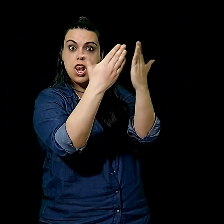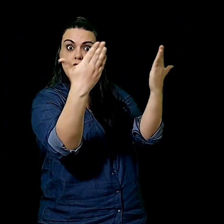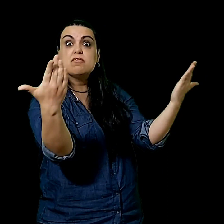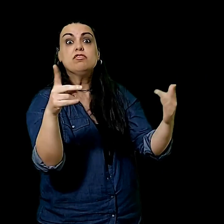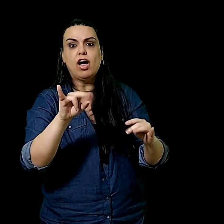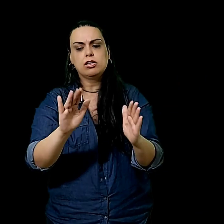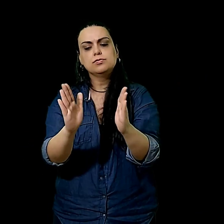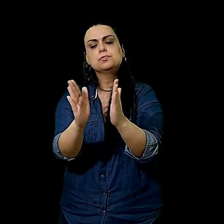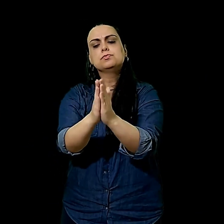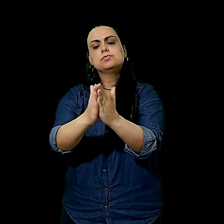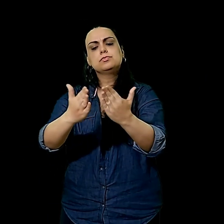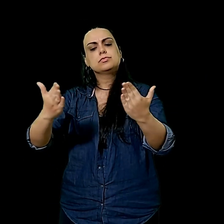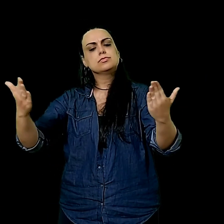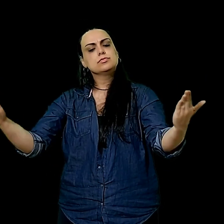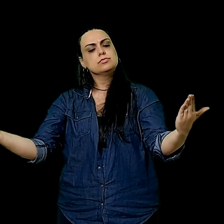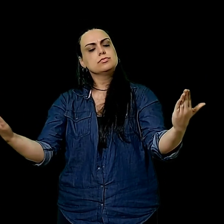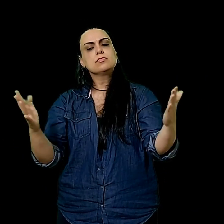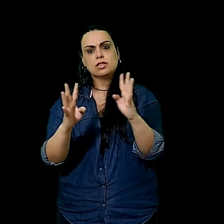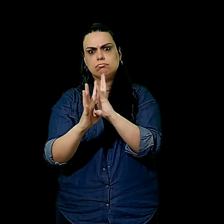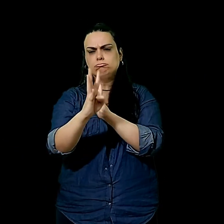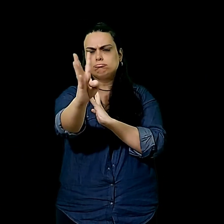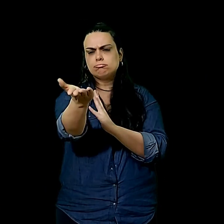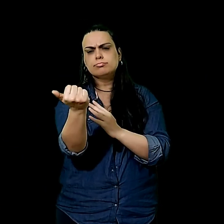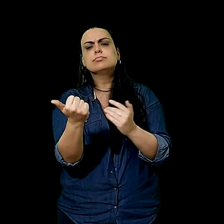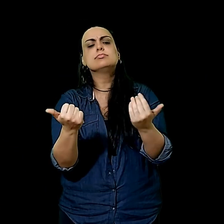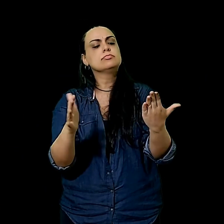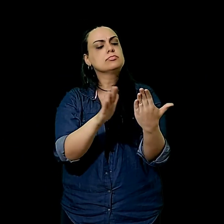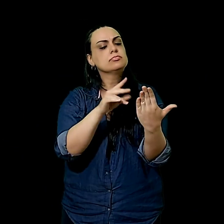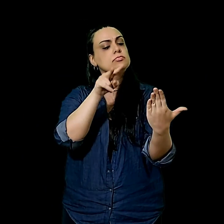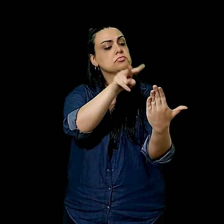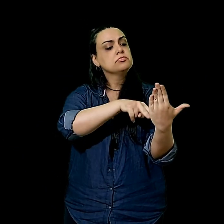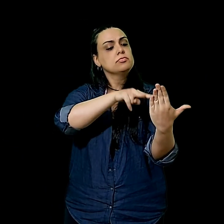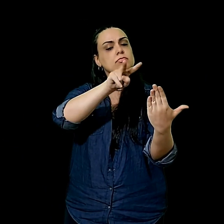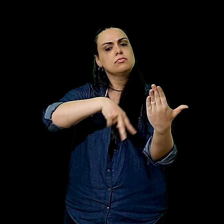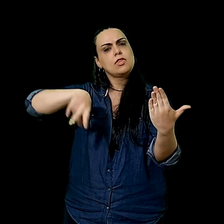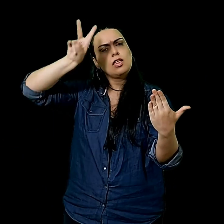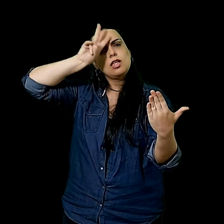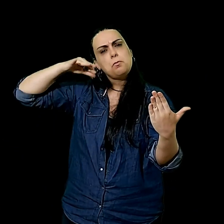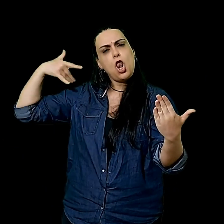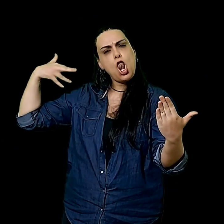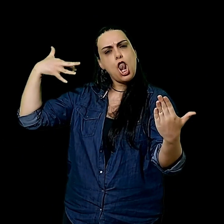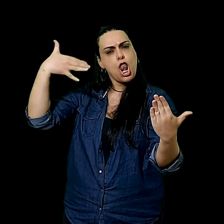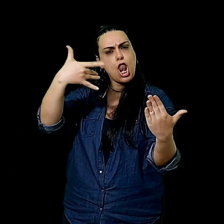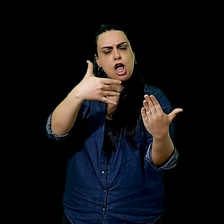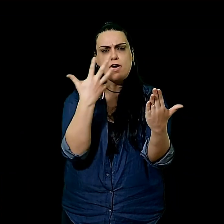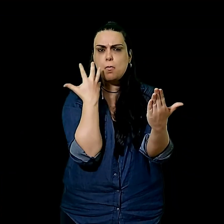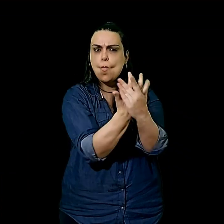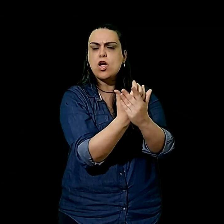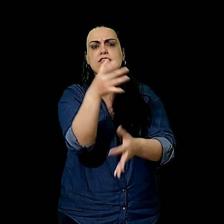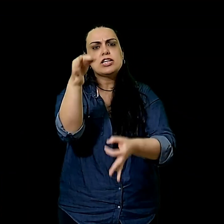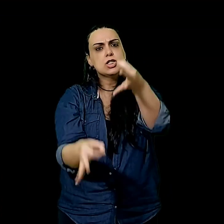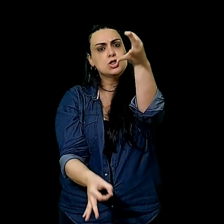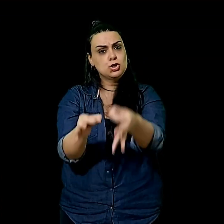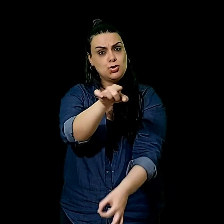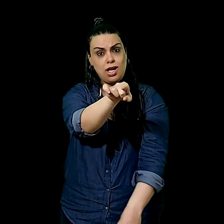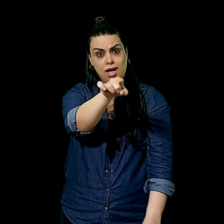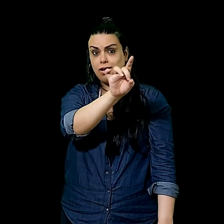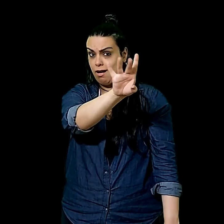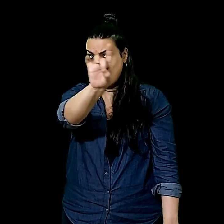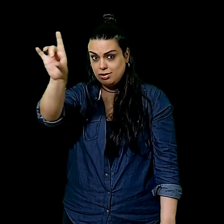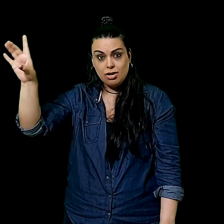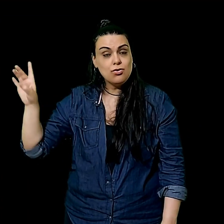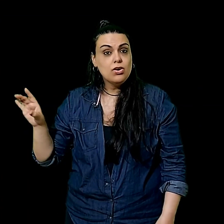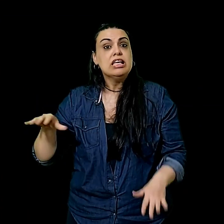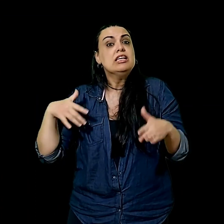será aberto. E ali haverá uma recompensa de acordo com as obras de cada um. Então, anote aí, até quando